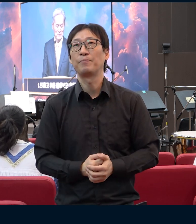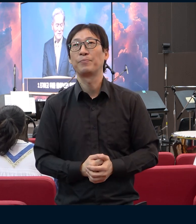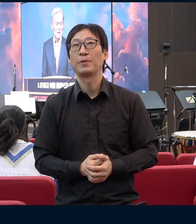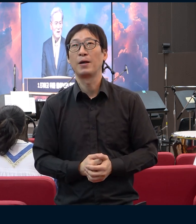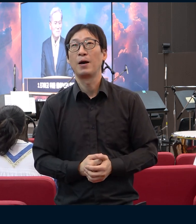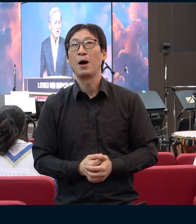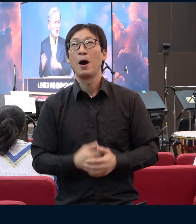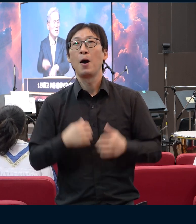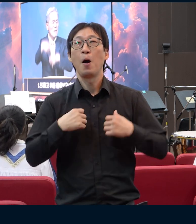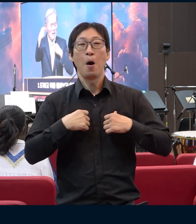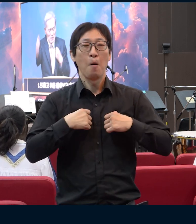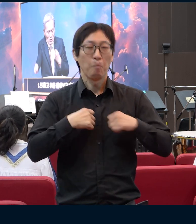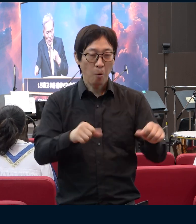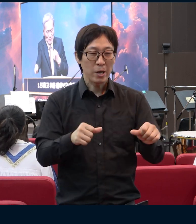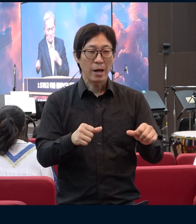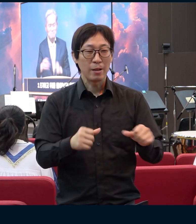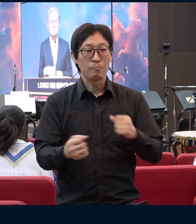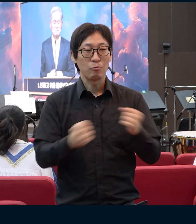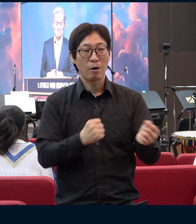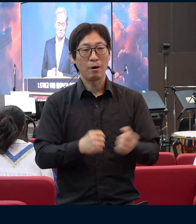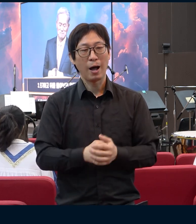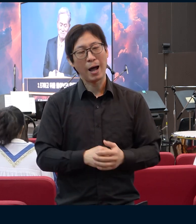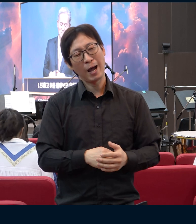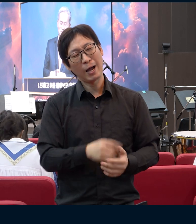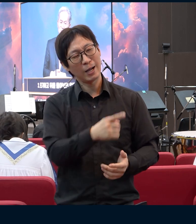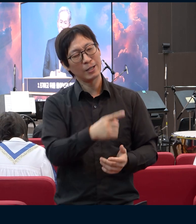있고 미련이 남아있어요.